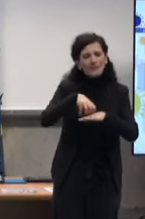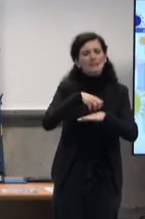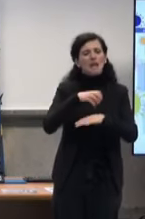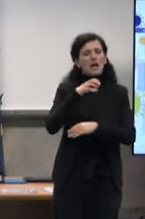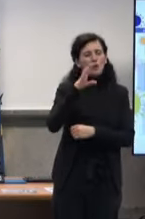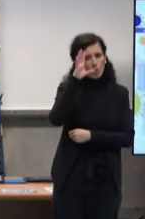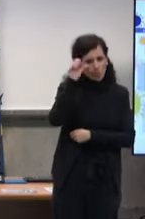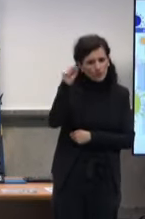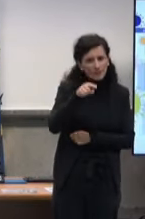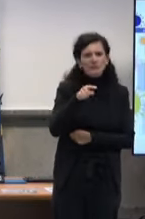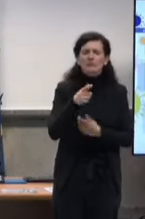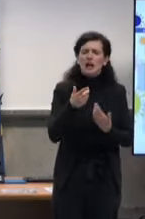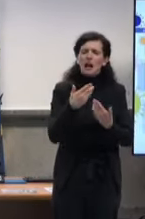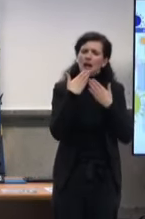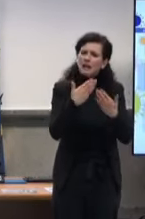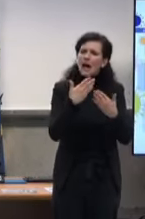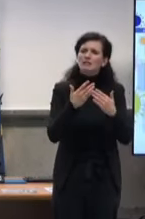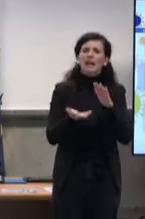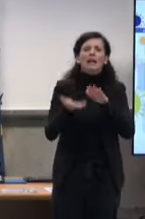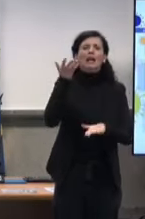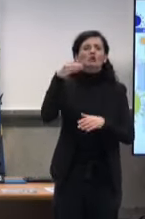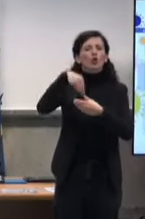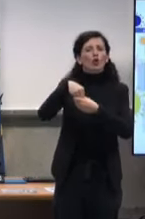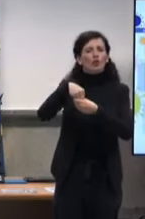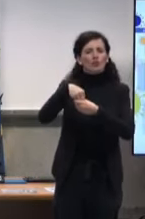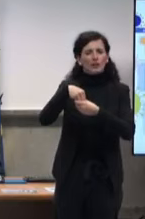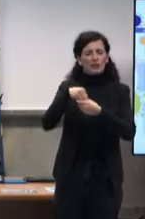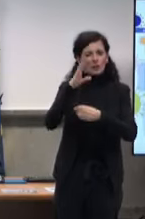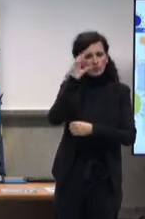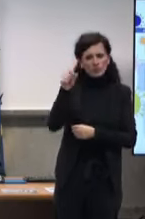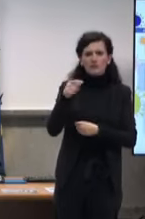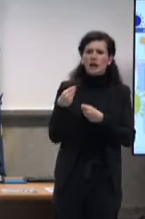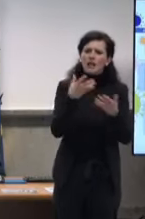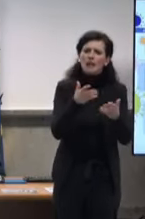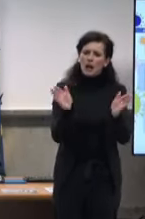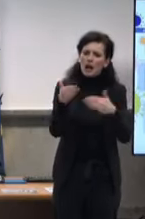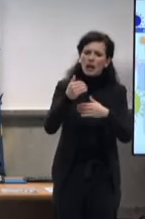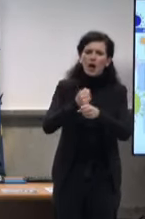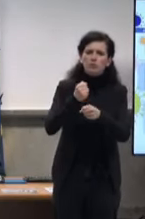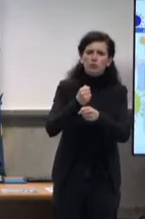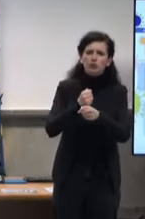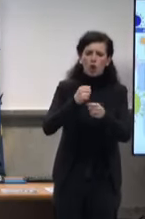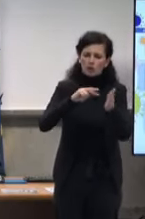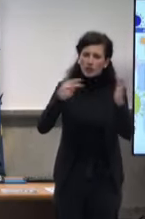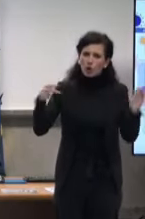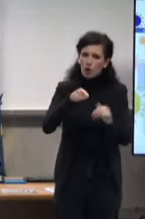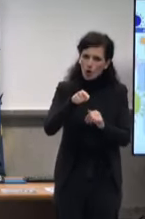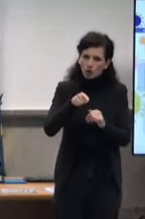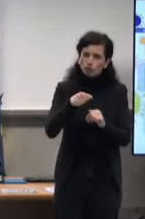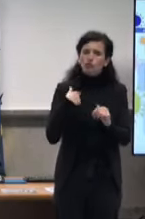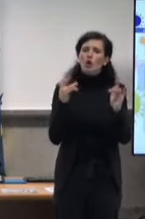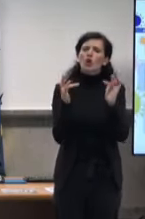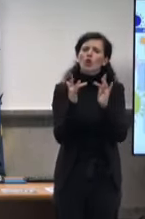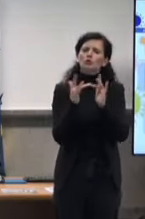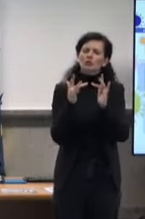ma anche i magnifici rettori che stanno mettendo a disposizione i loro laboratori tecnologie con cui siamo quotidianamente in contatto